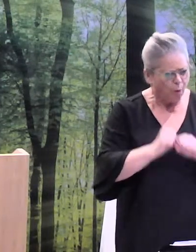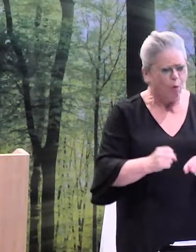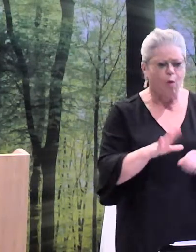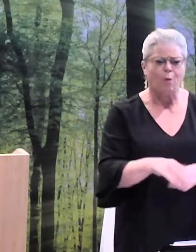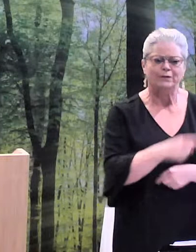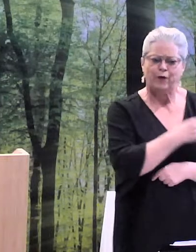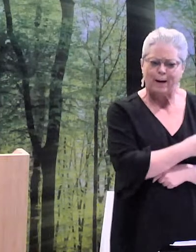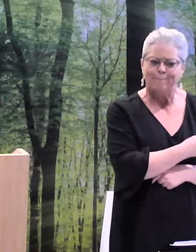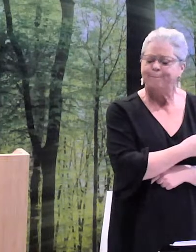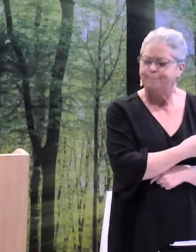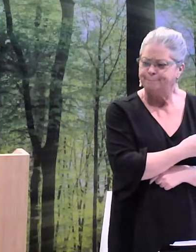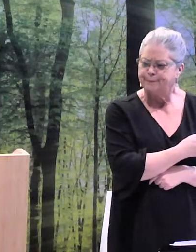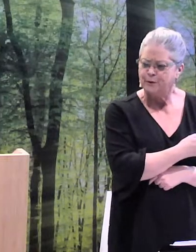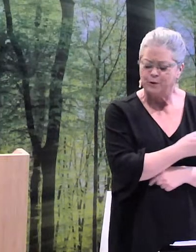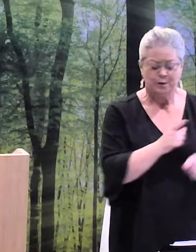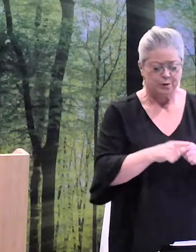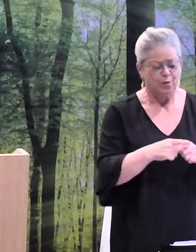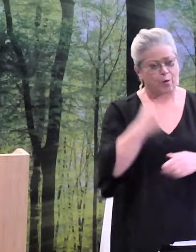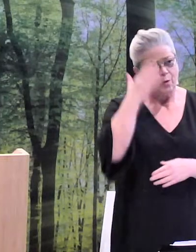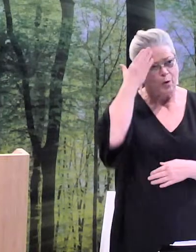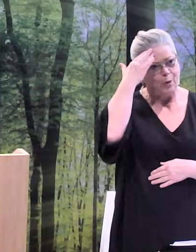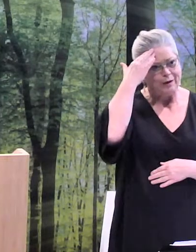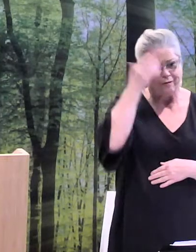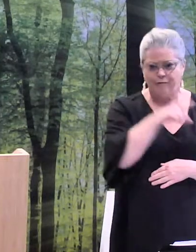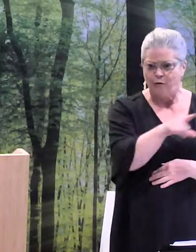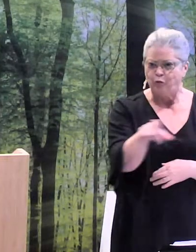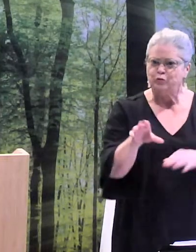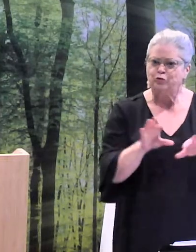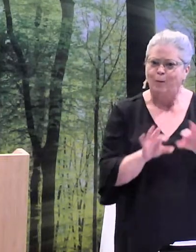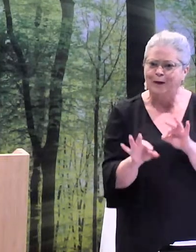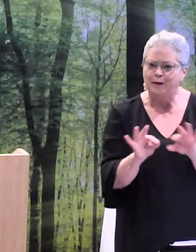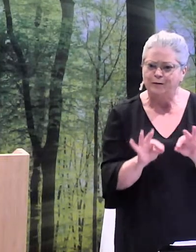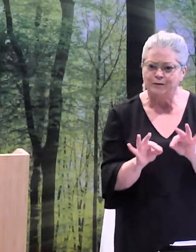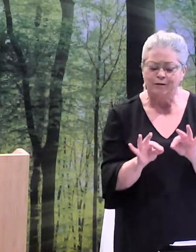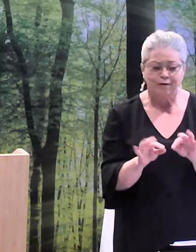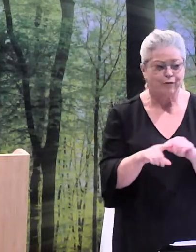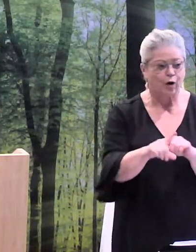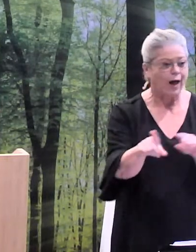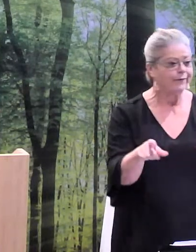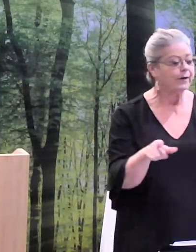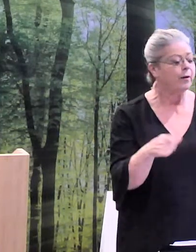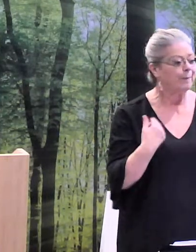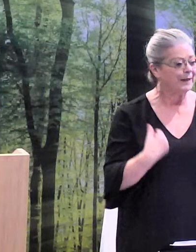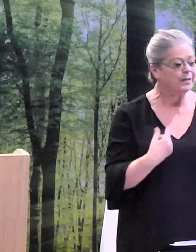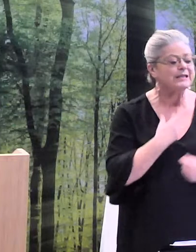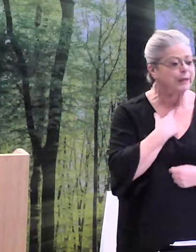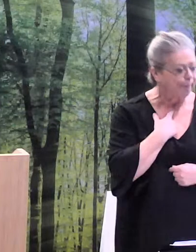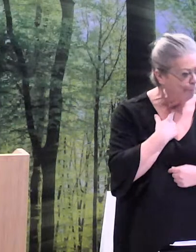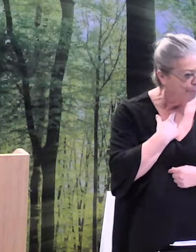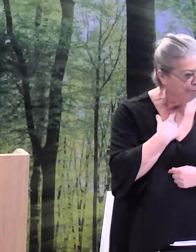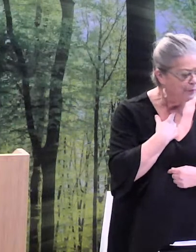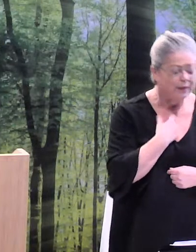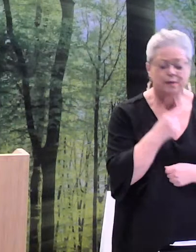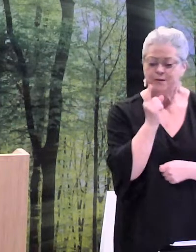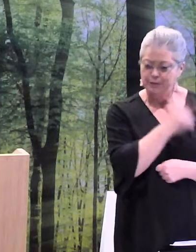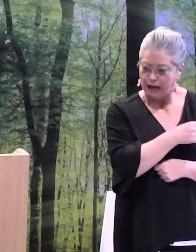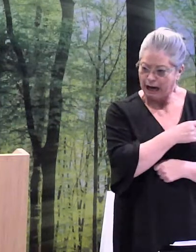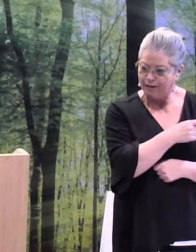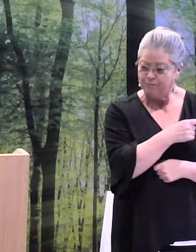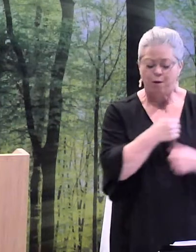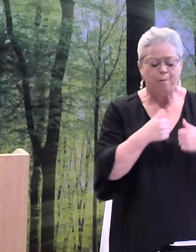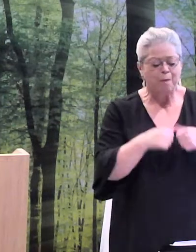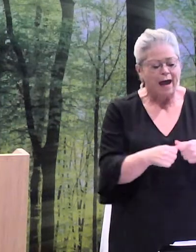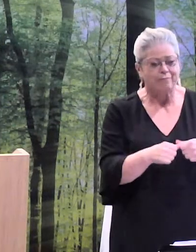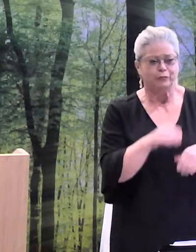was. Je werd een geweten voor sommigen en voor anderen een stem. Jij zult ons